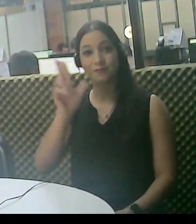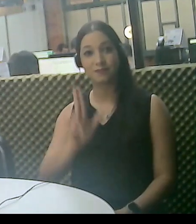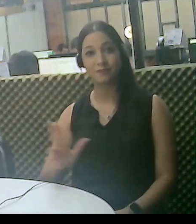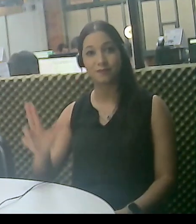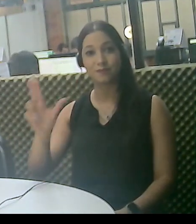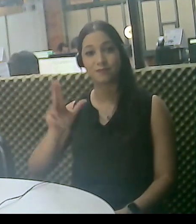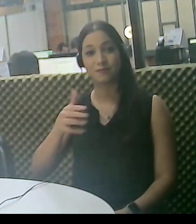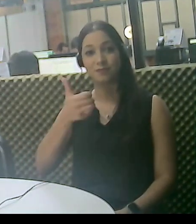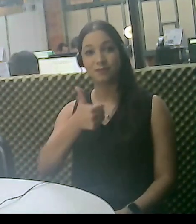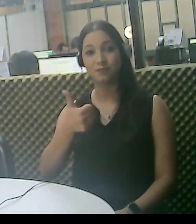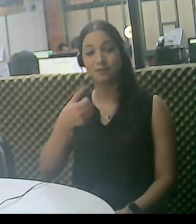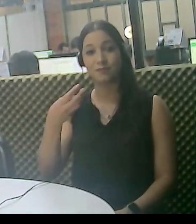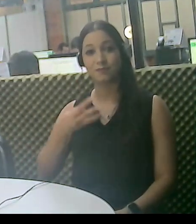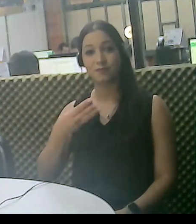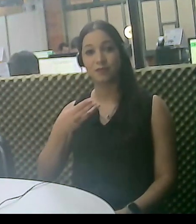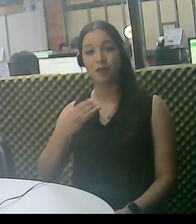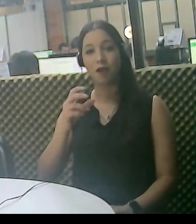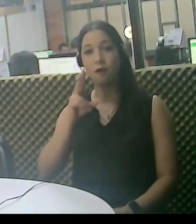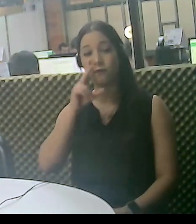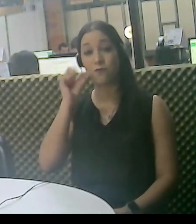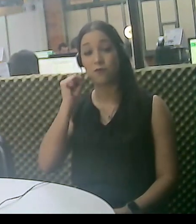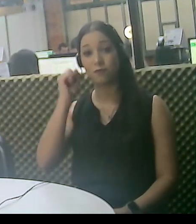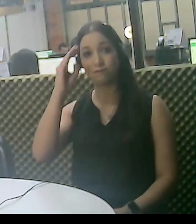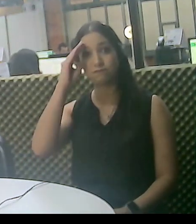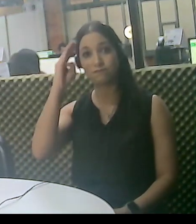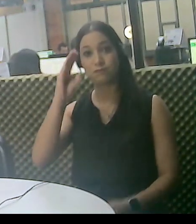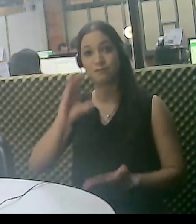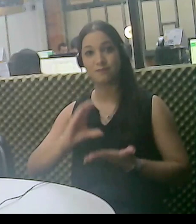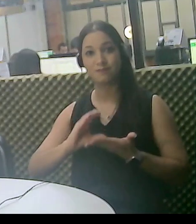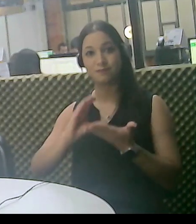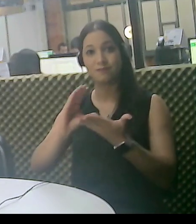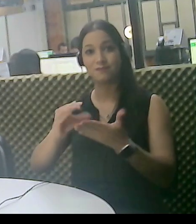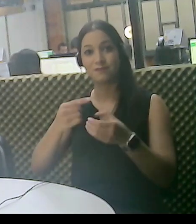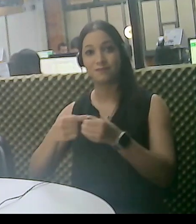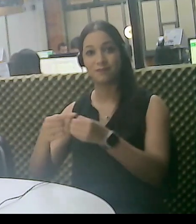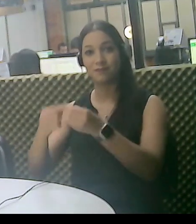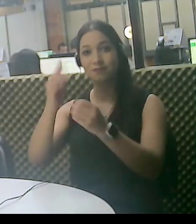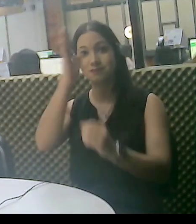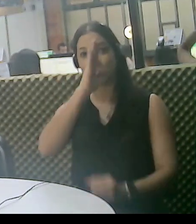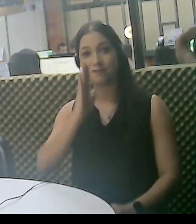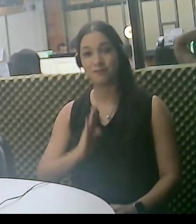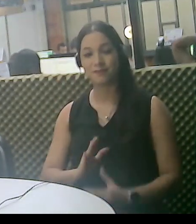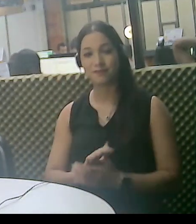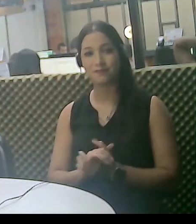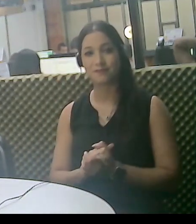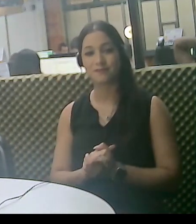Uberlândia é o 13º nome mais forte para novos investimentos entre as cidades brasileiras.